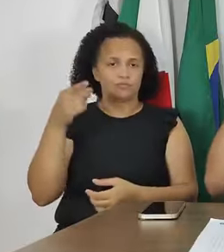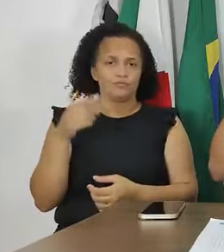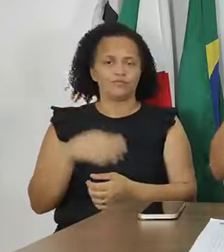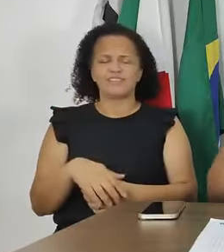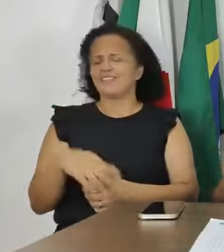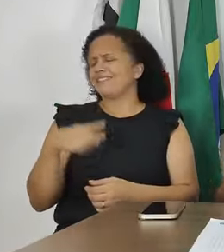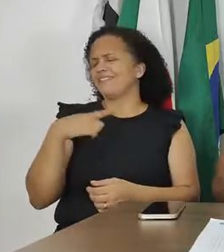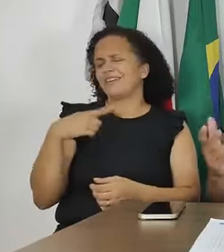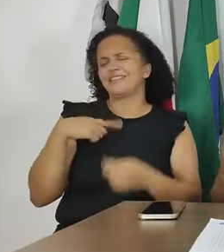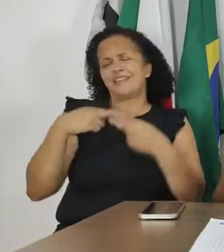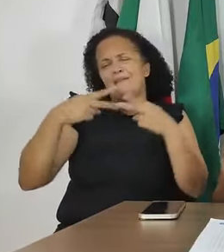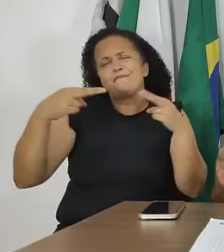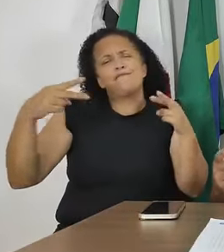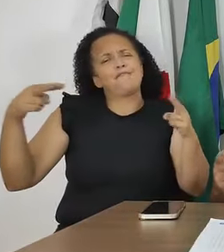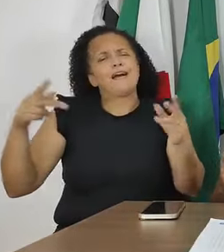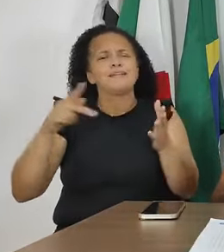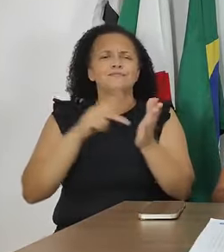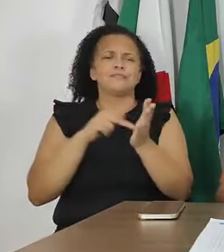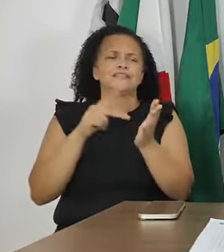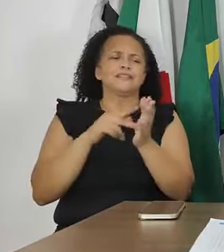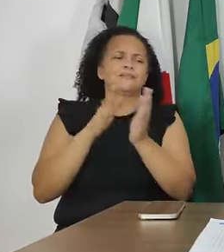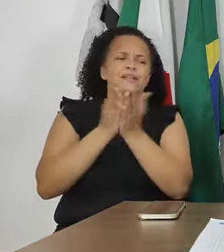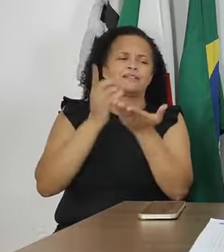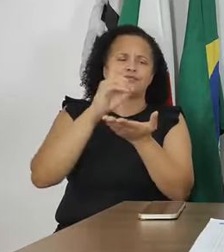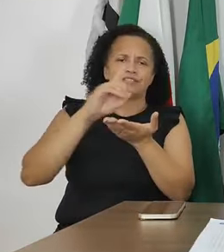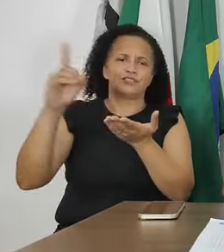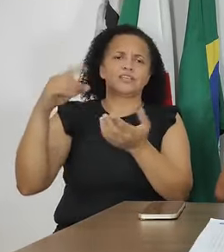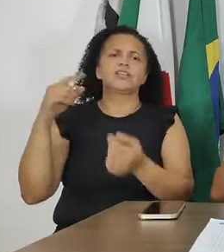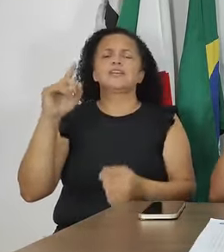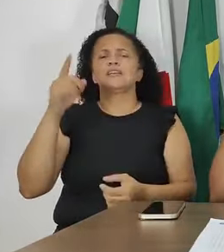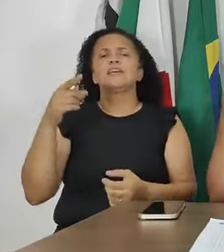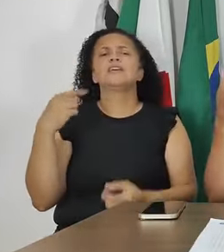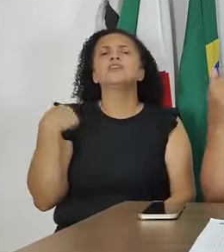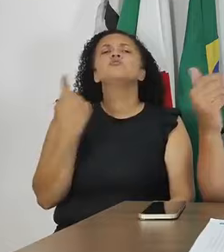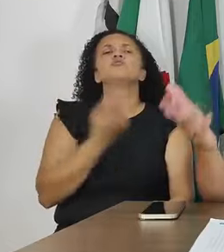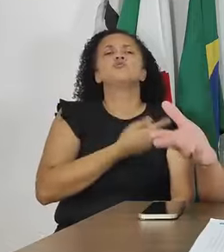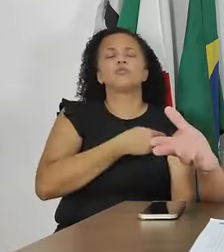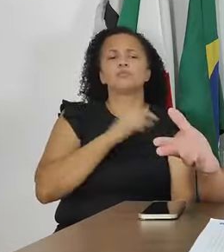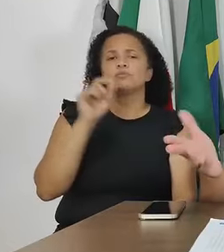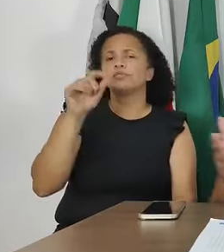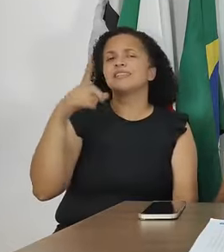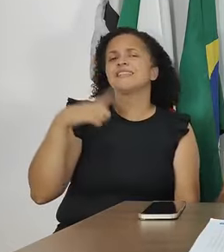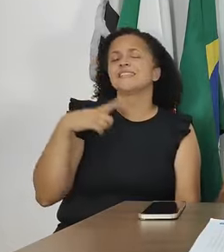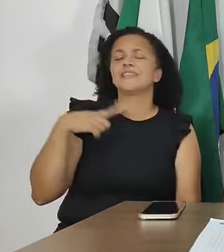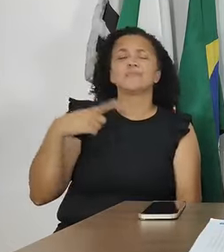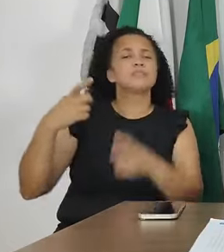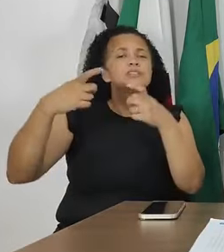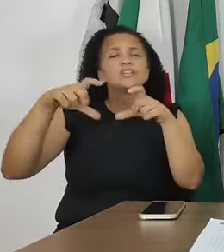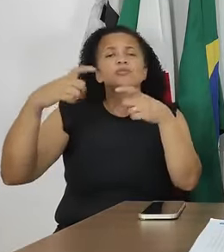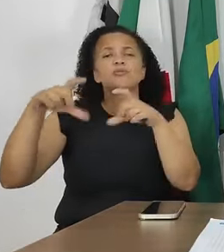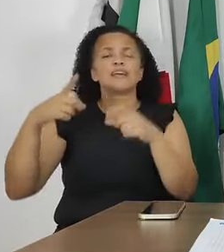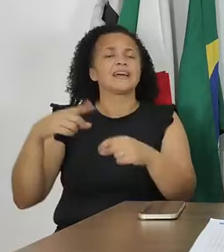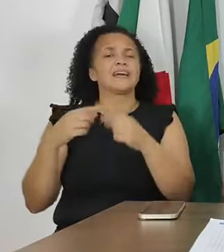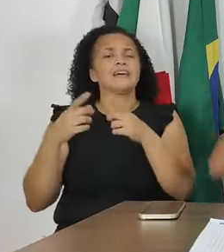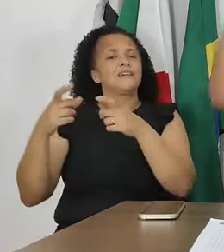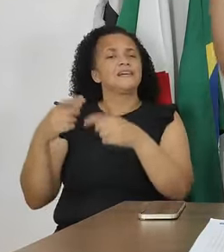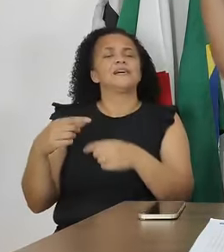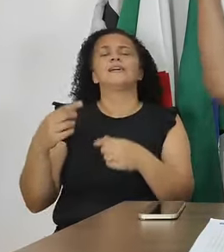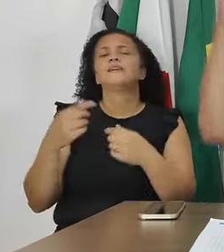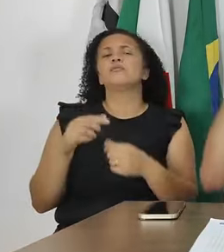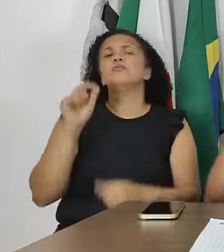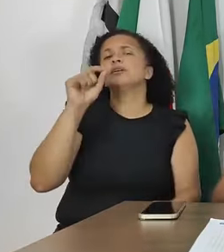a respeito de quem nós somos. O que nós temos, onde nós estamos, o que nós podemos em Deus, para